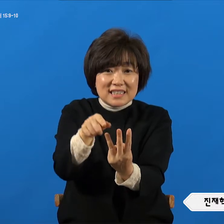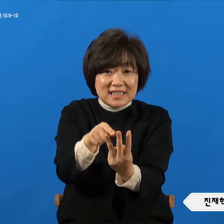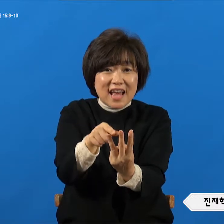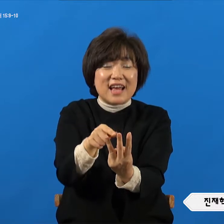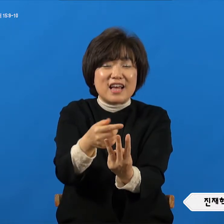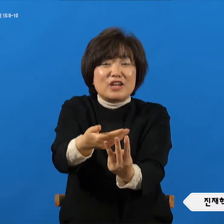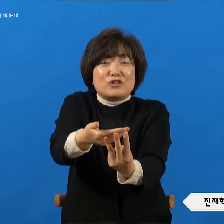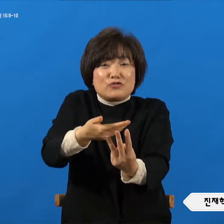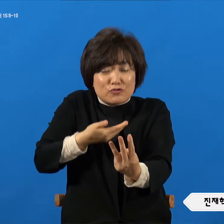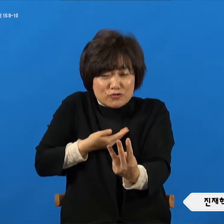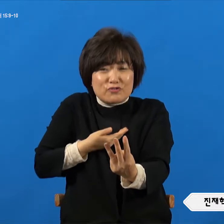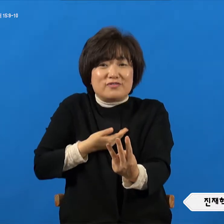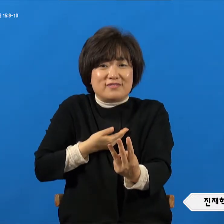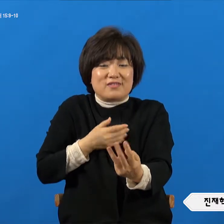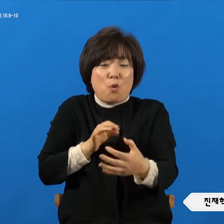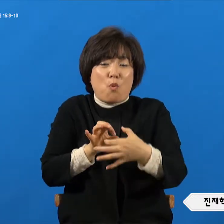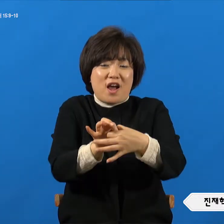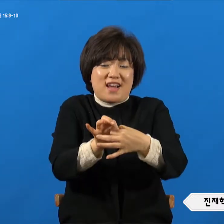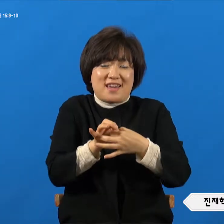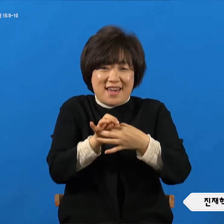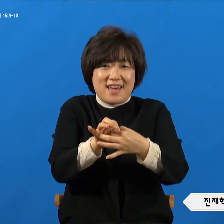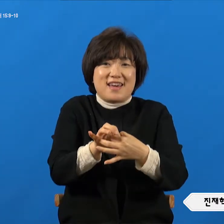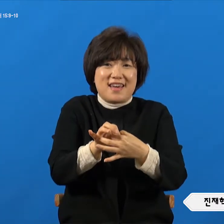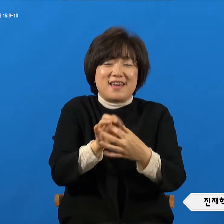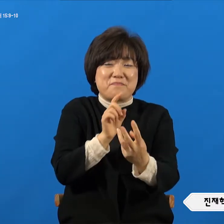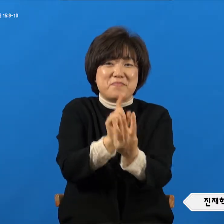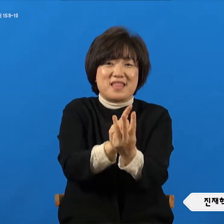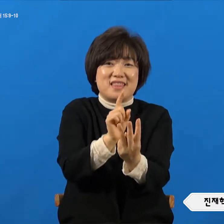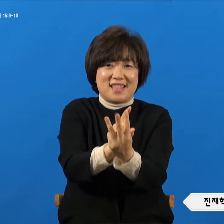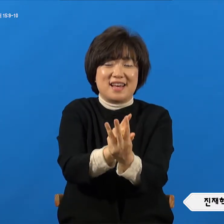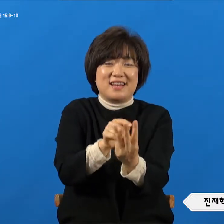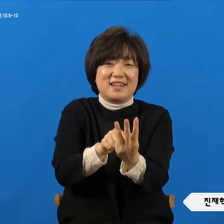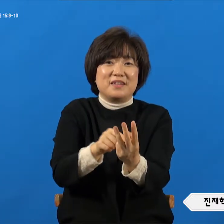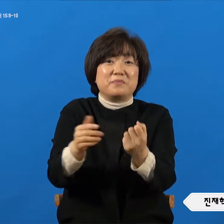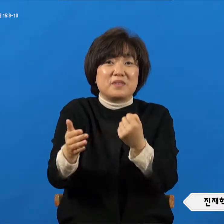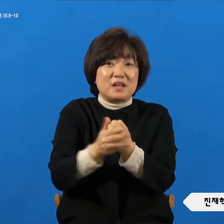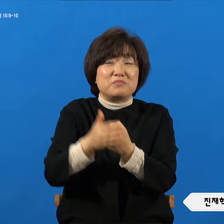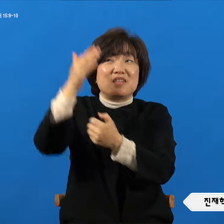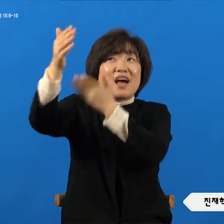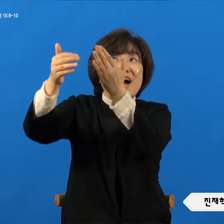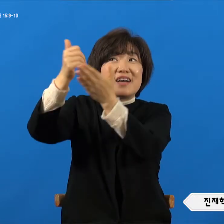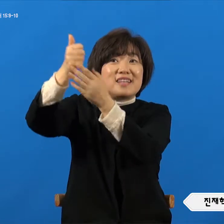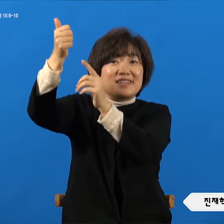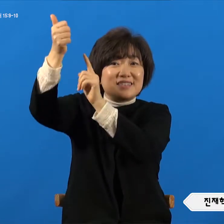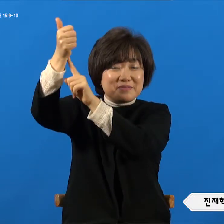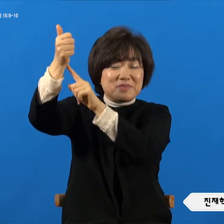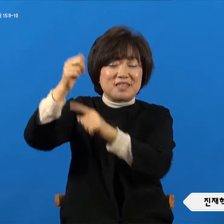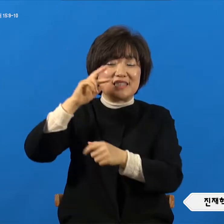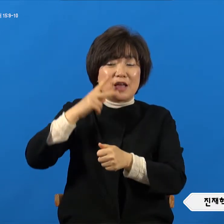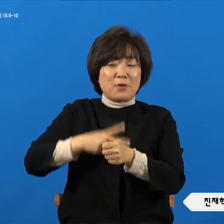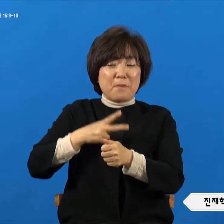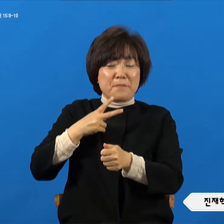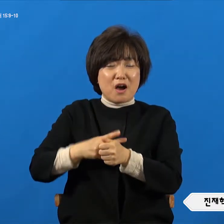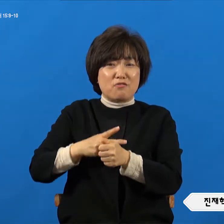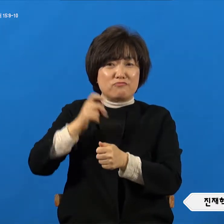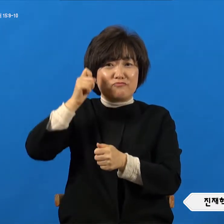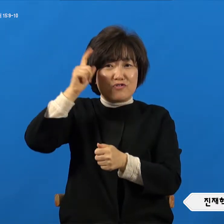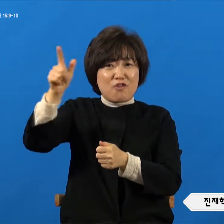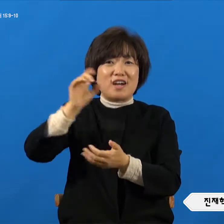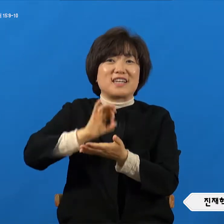영향력을, 그들의 관계를, 그들이 주신 것들을 하나님 사용하셨습니다. 그리고 사도